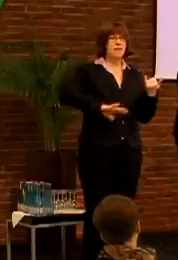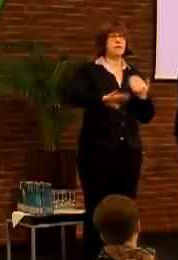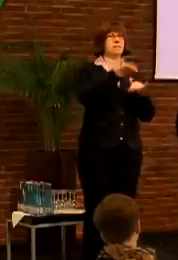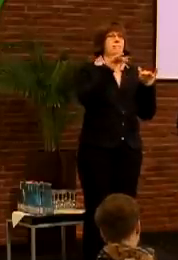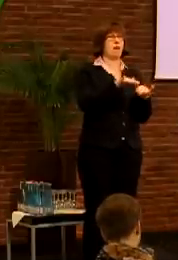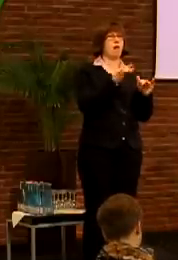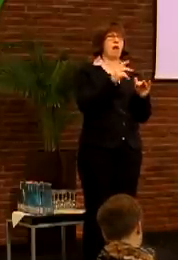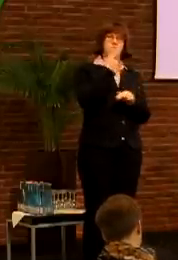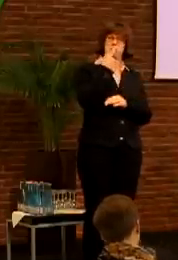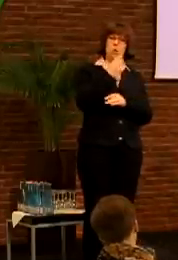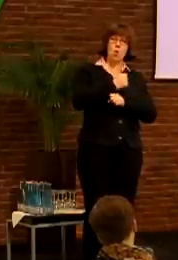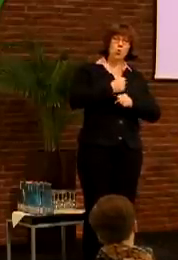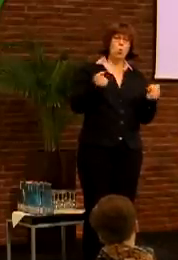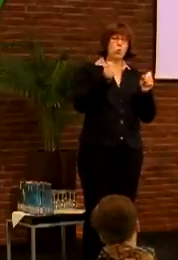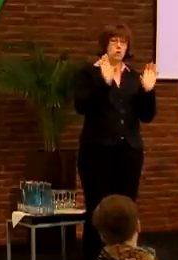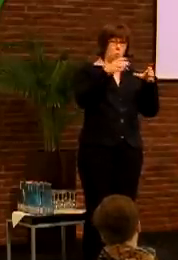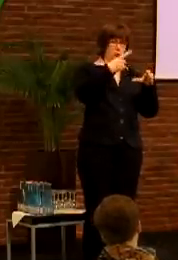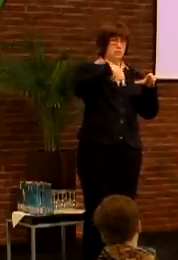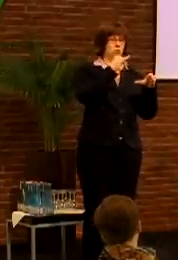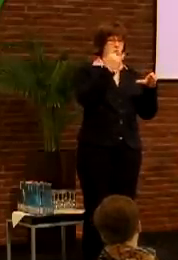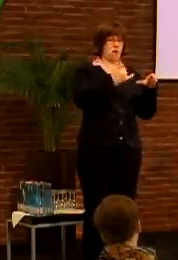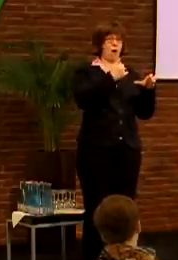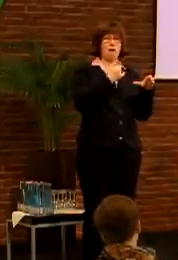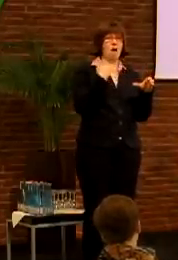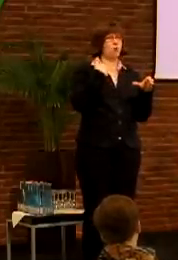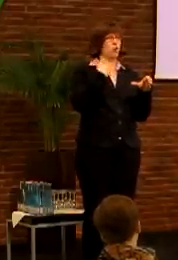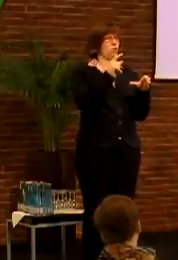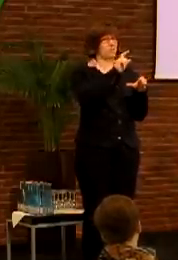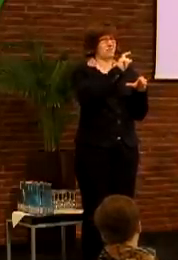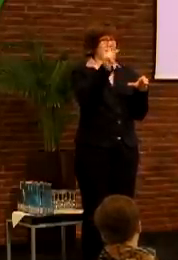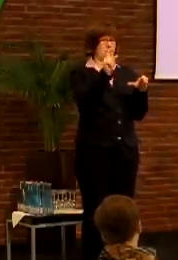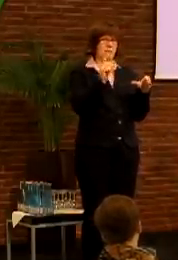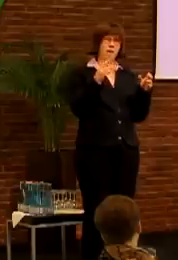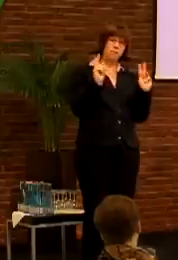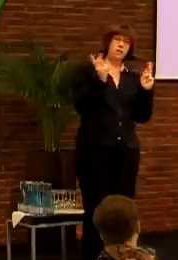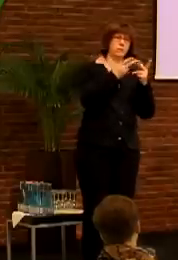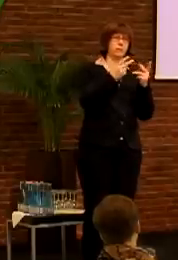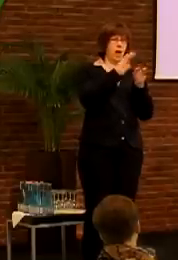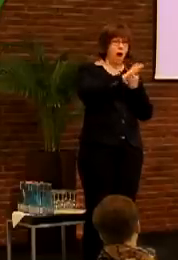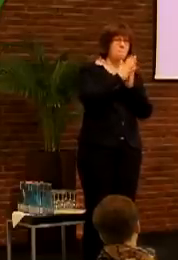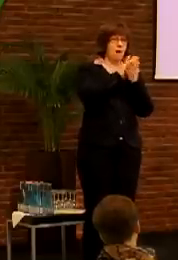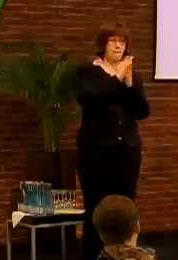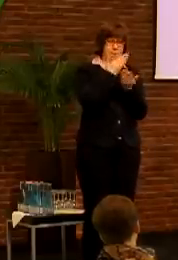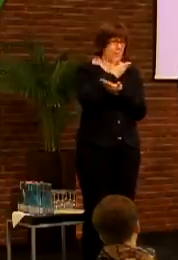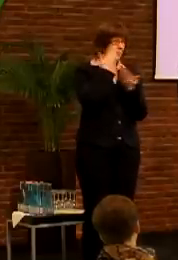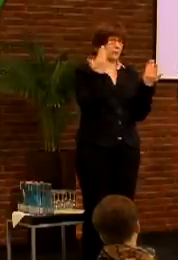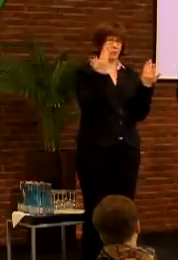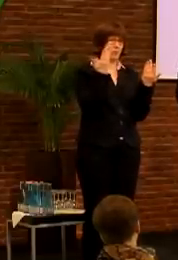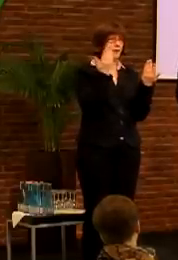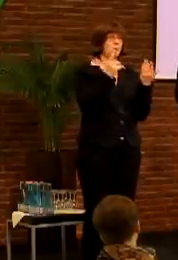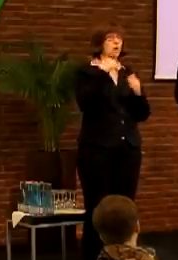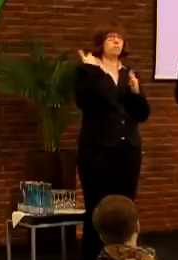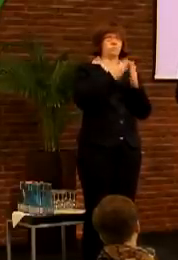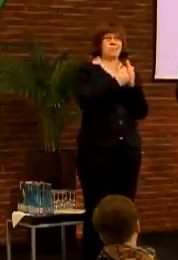einer angeblich großen Koalition zu tun, die sich aber noch nicht einmal auf den kleinsten gemeinsamen Nenner einigen kann.